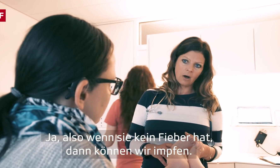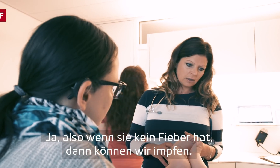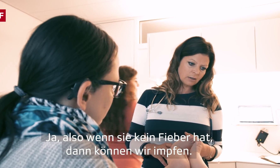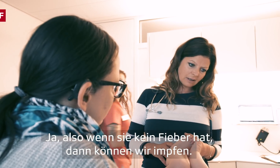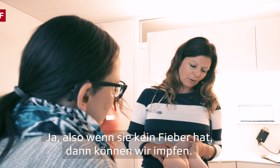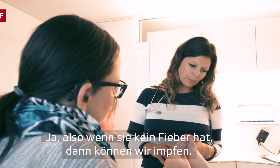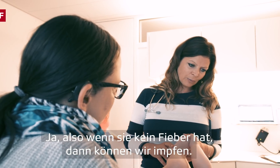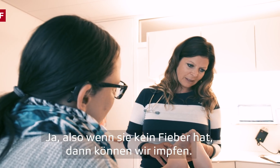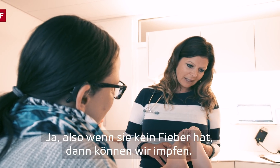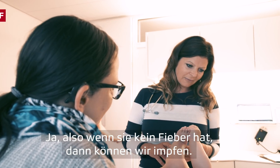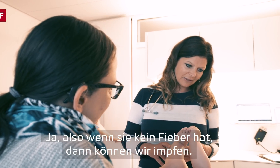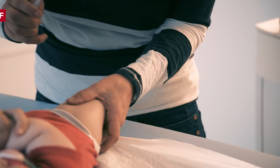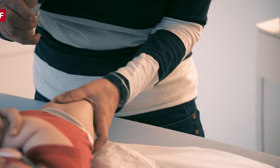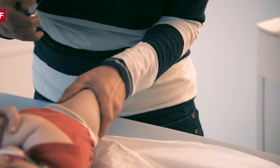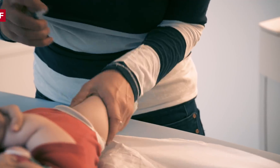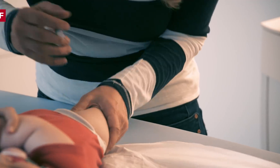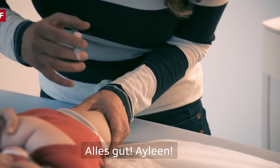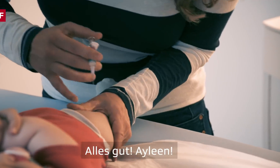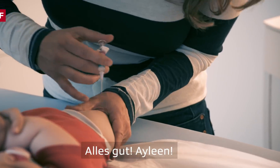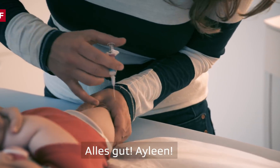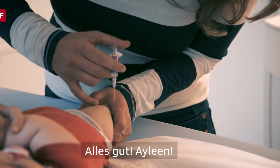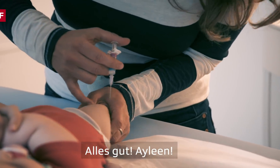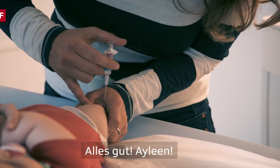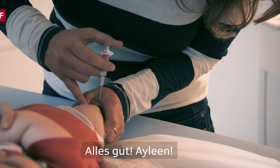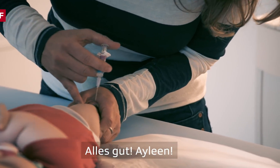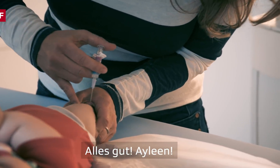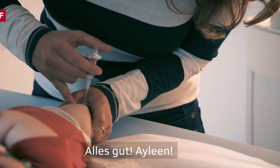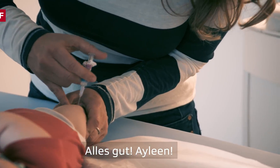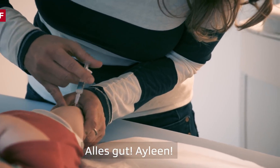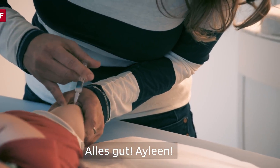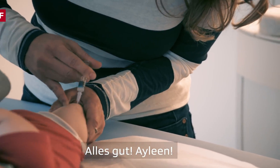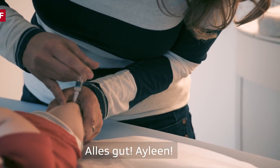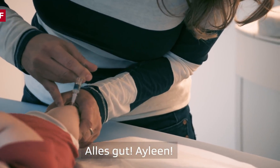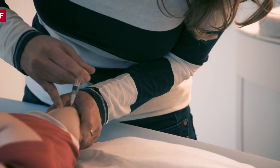auch ohne Probleme impfen. Alles gut, Eileen. Eileen, alles gut.